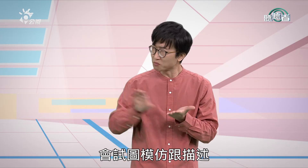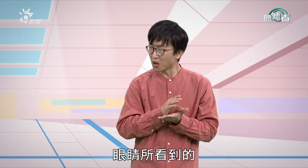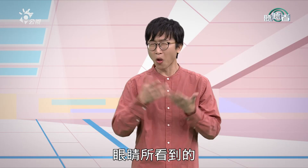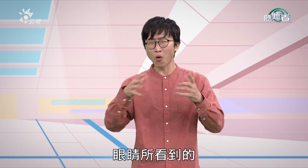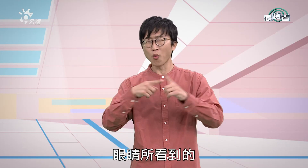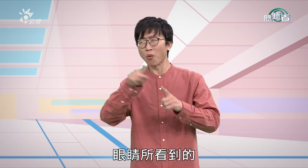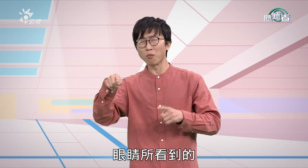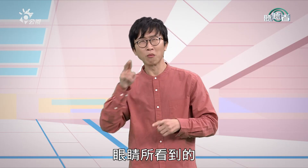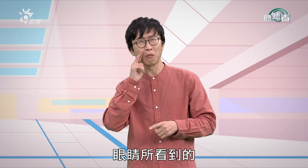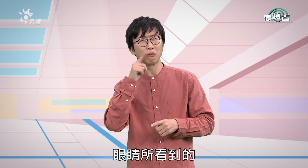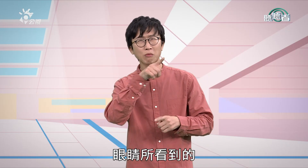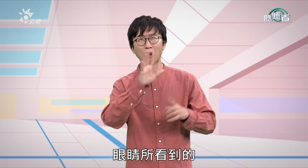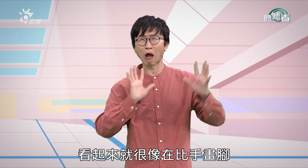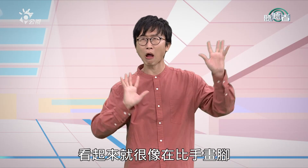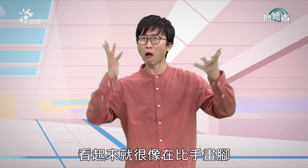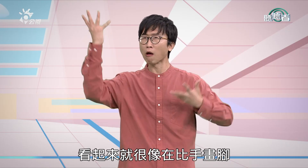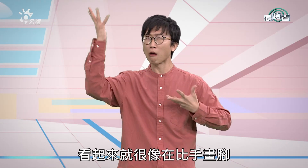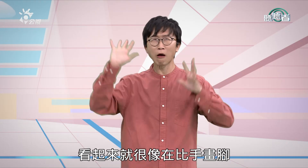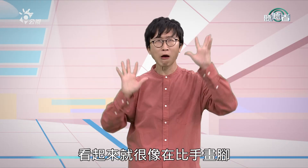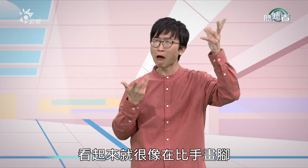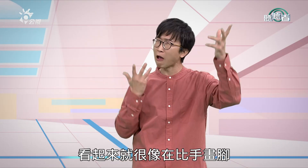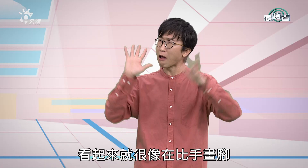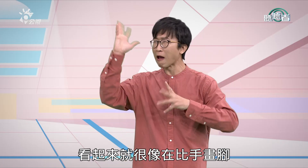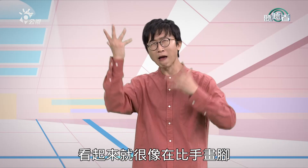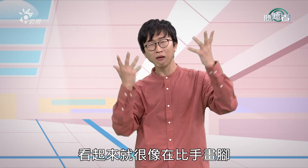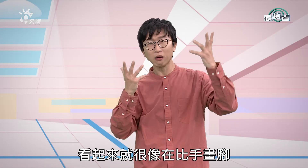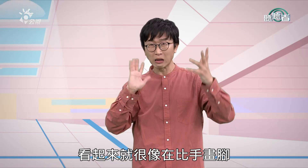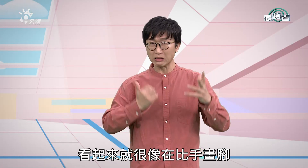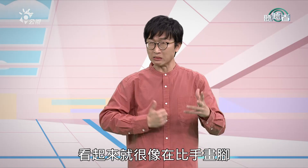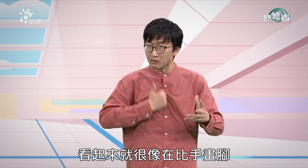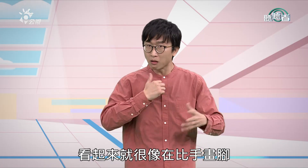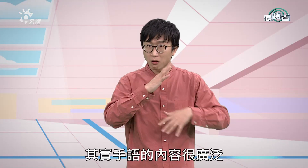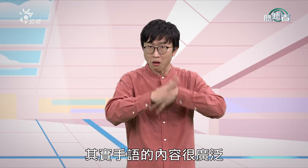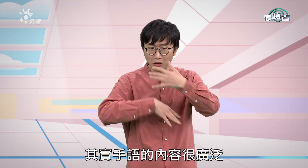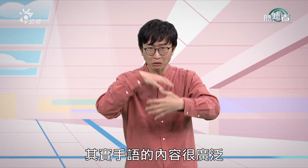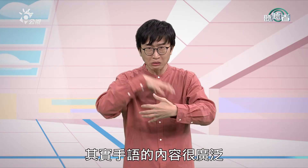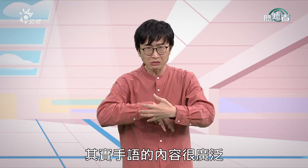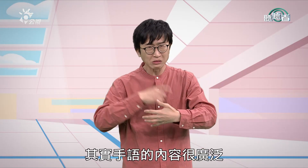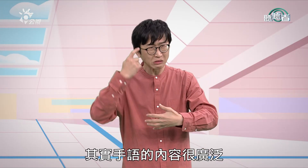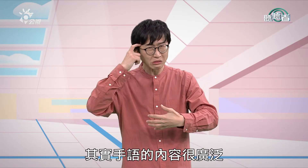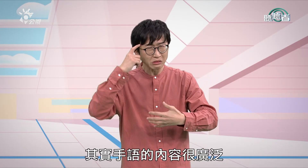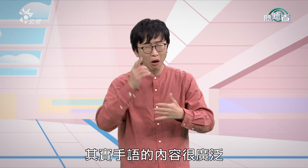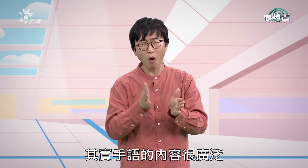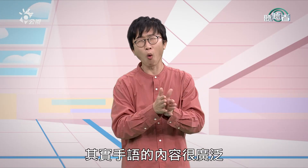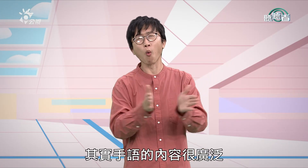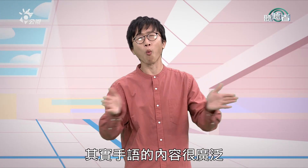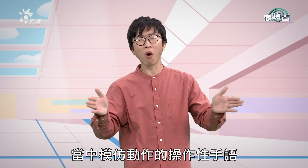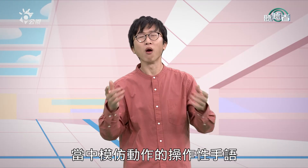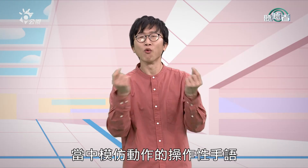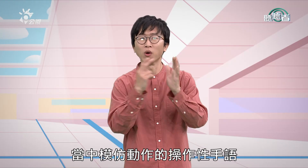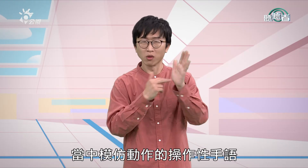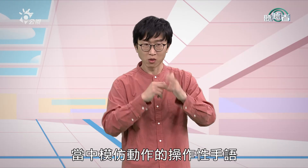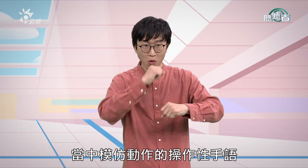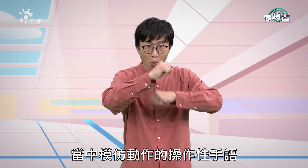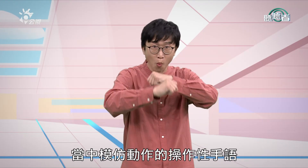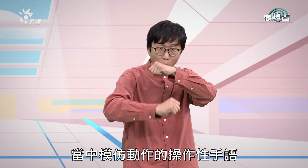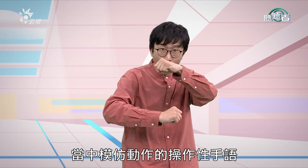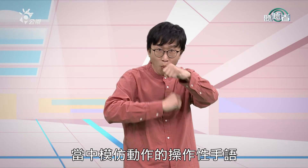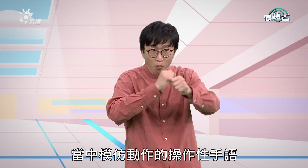述眼睛所看到的，看起来就很像在比手画脚。其实手语的内容很广泛，当中模仿动作的操作